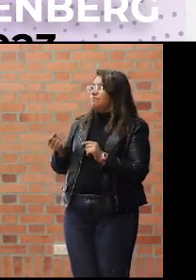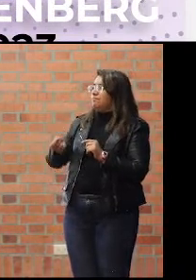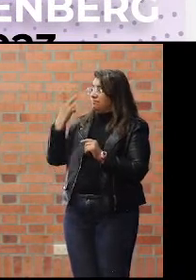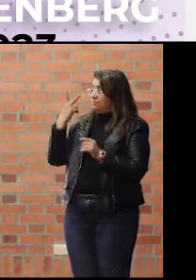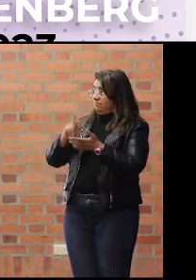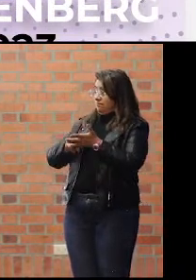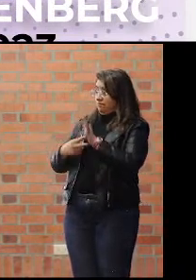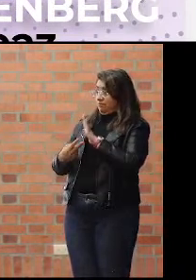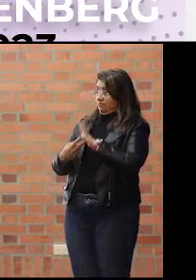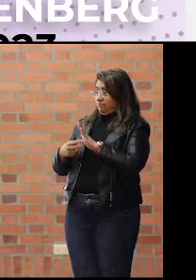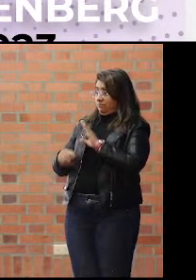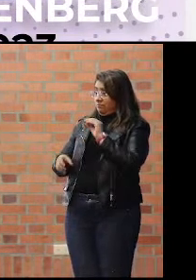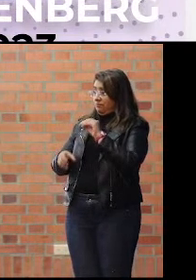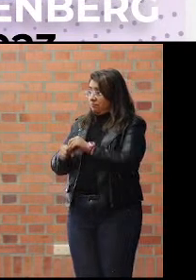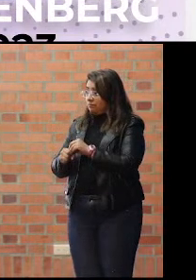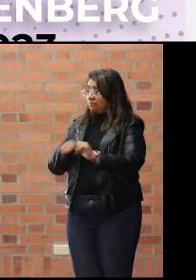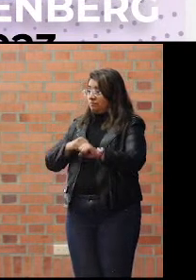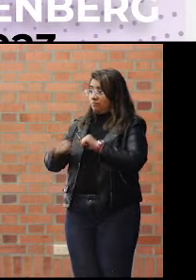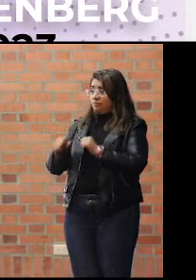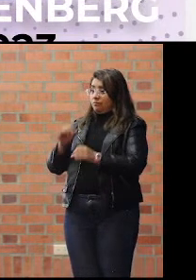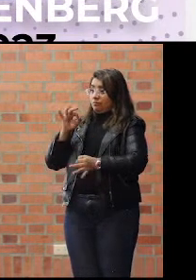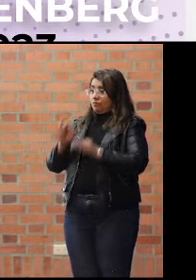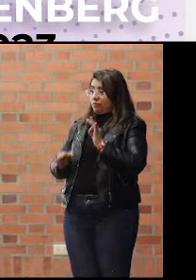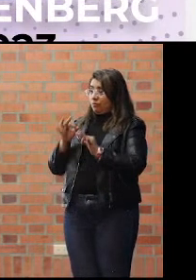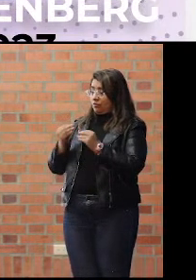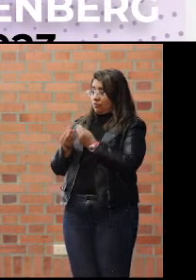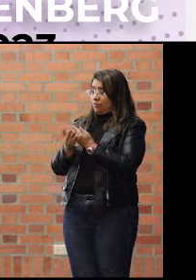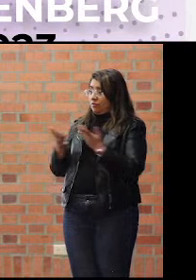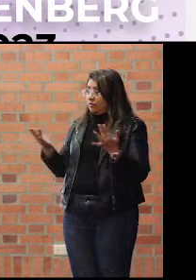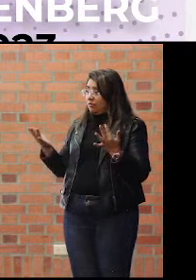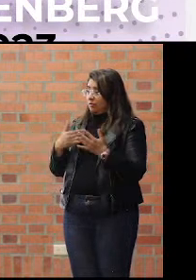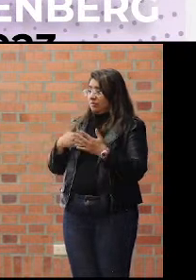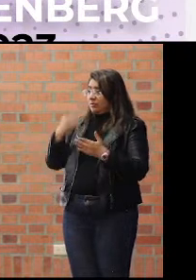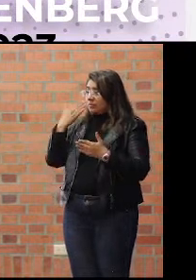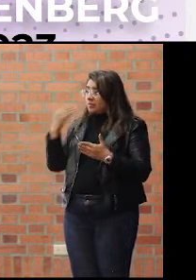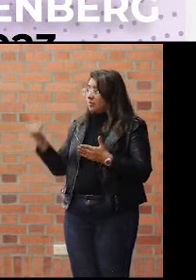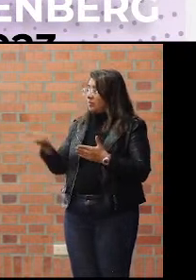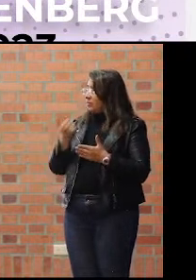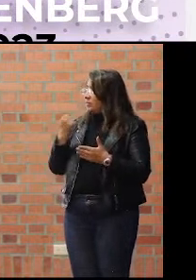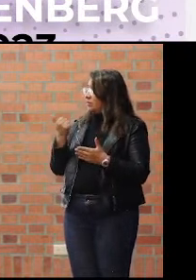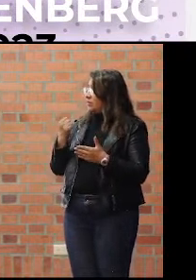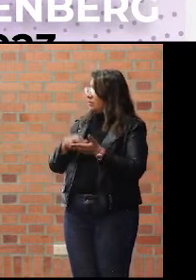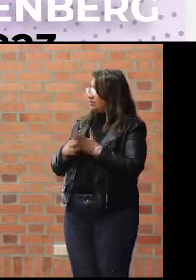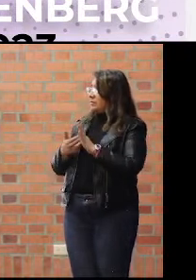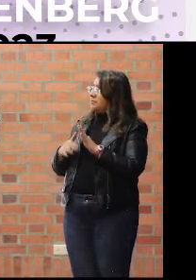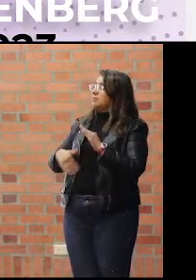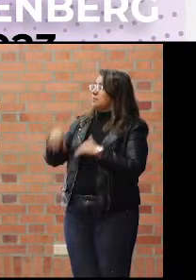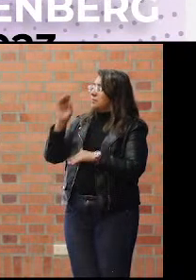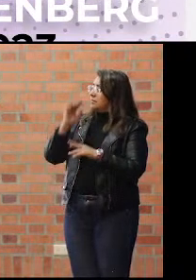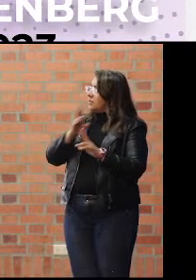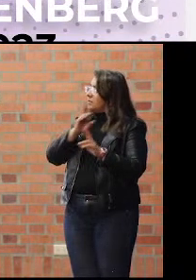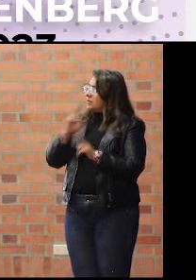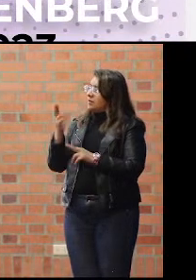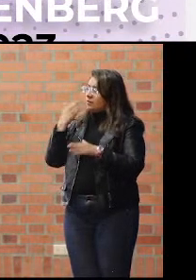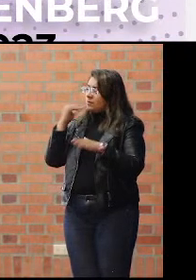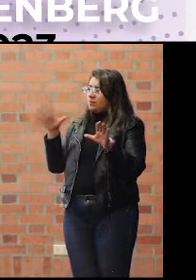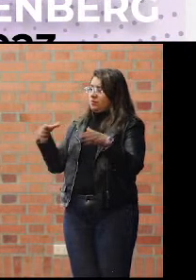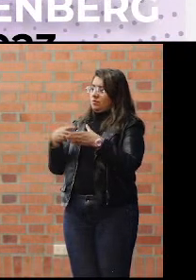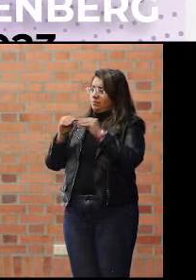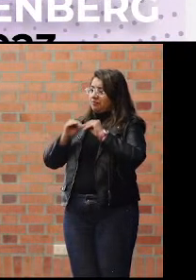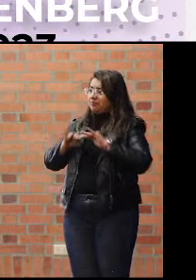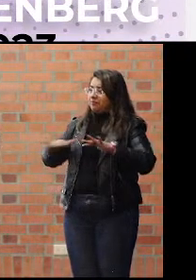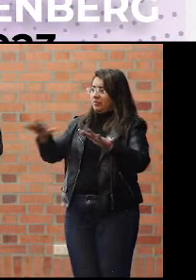que los esfuerzos que se hacen por la conquista de la libertad reproductiva de las mujeres merecen reconocerse porque son contribuciones